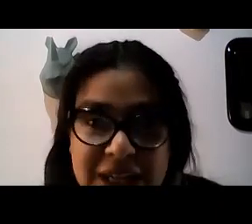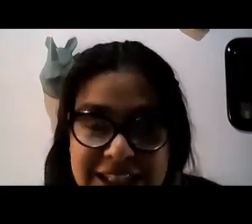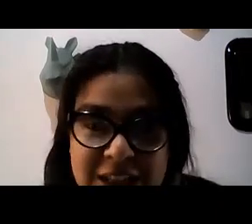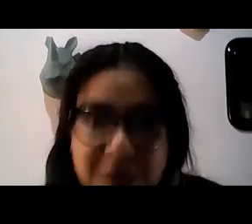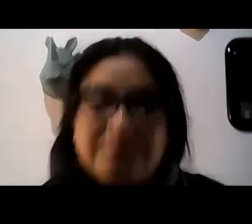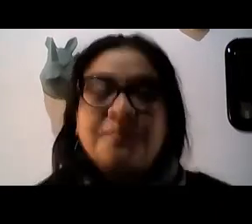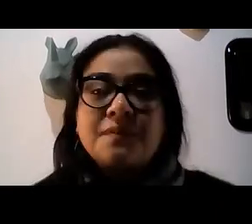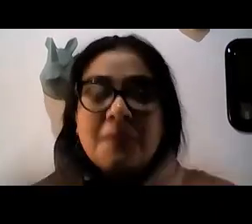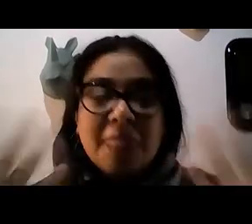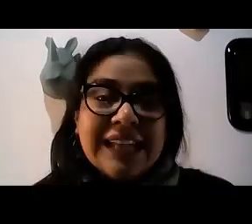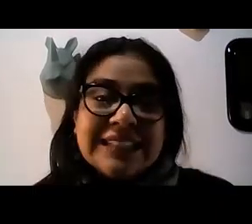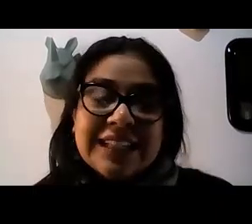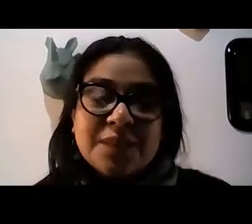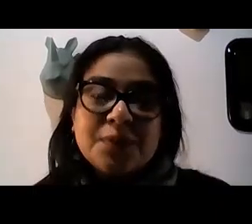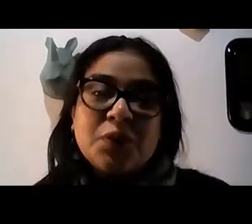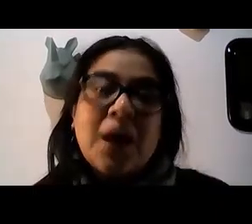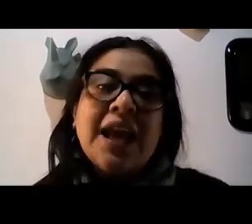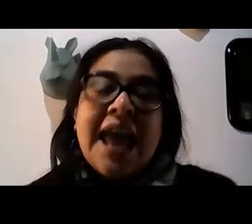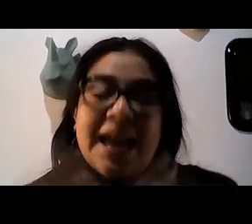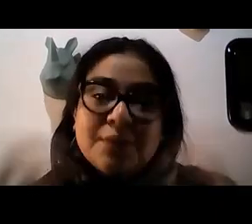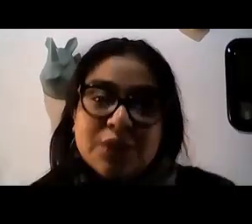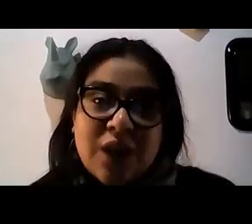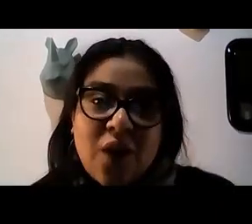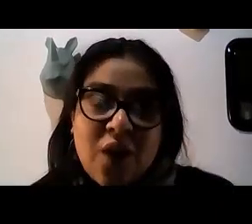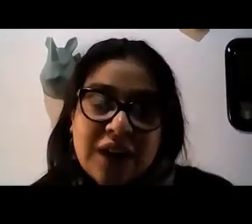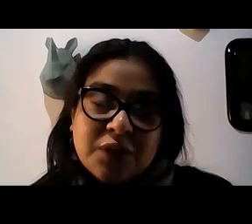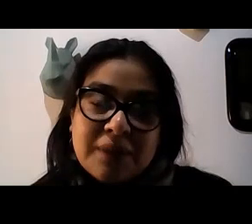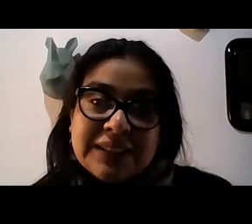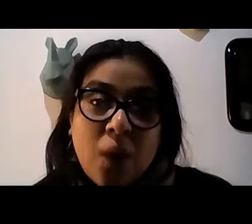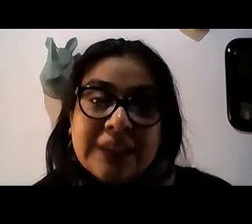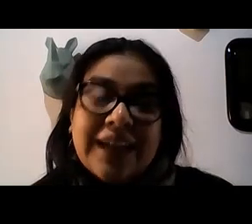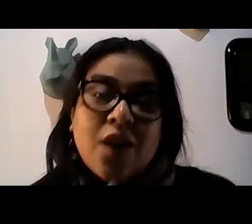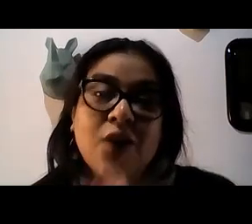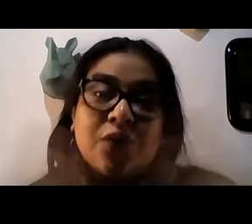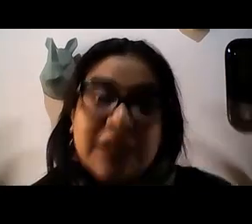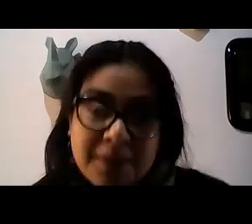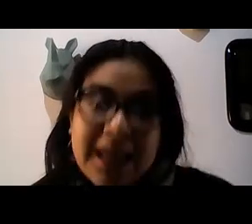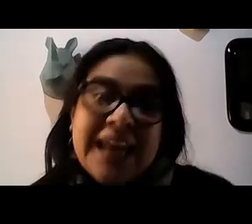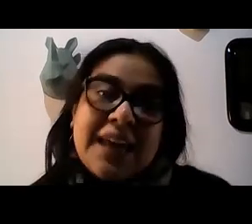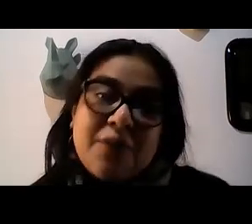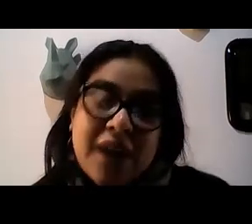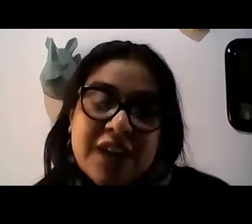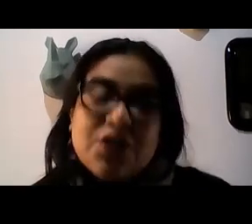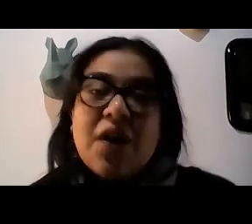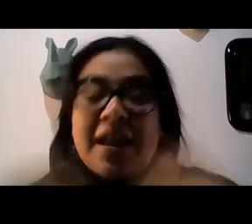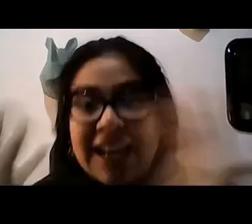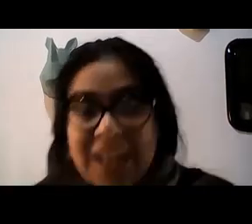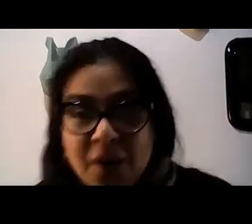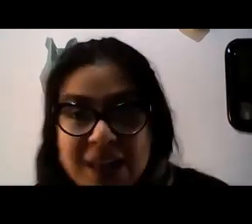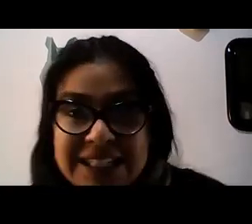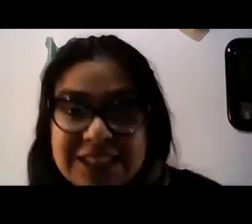de comunicación. En este caso puntual, el museo hoy actualmente cuenta con un rap que fue hecho